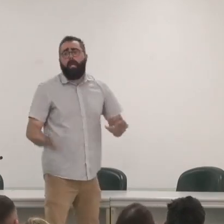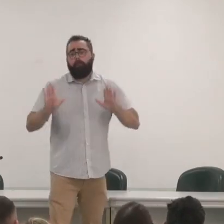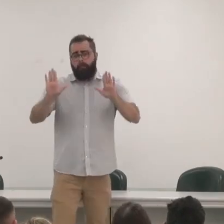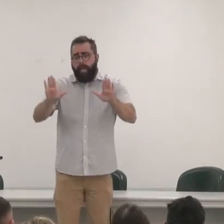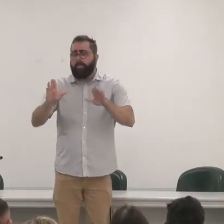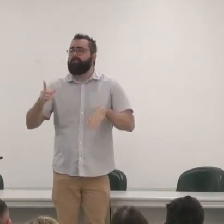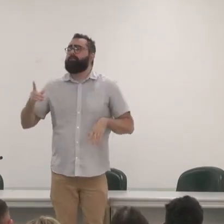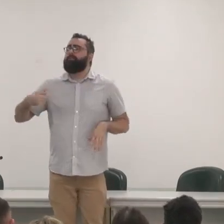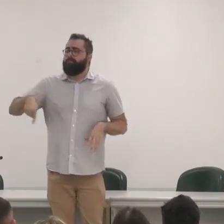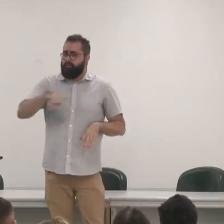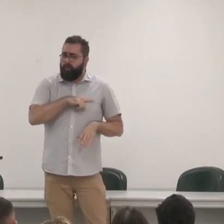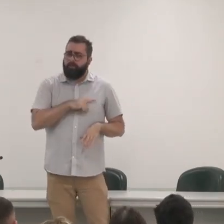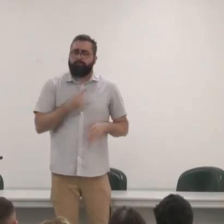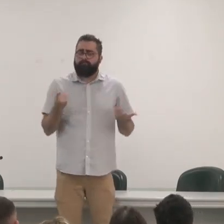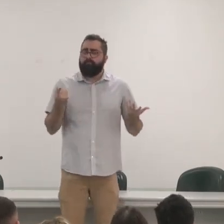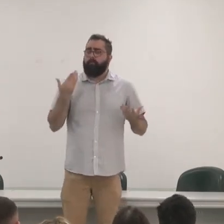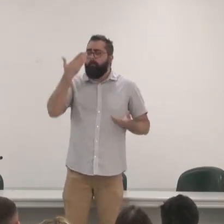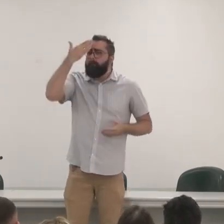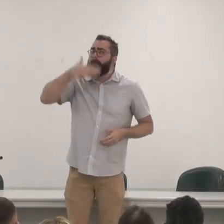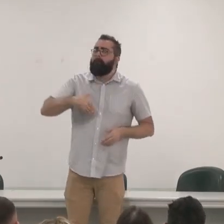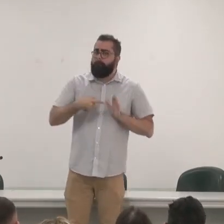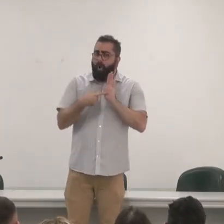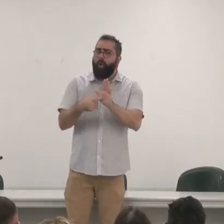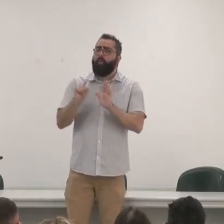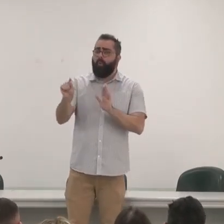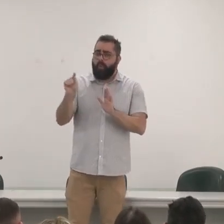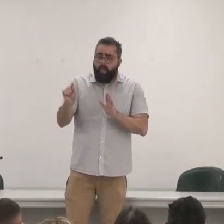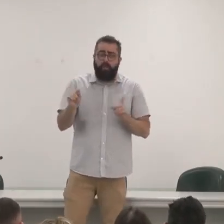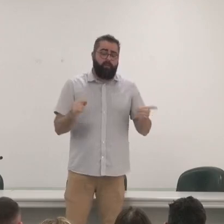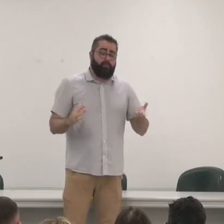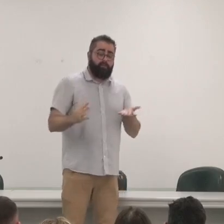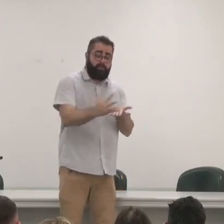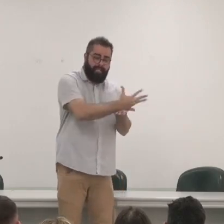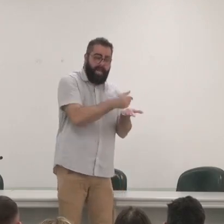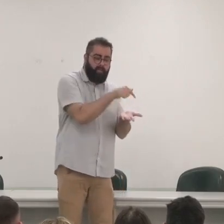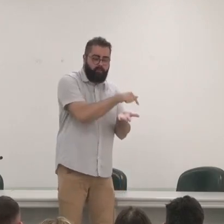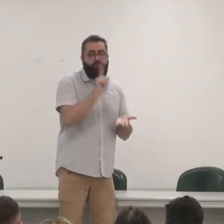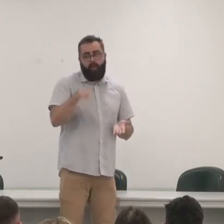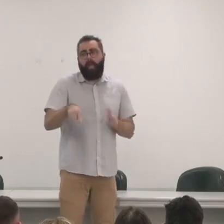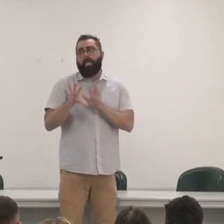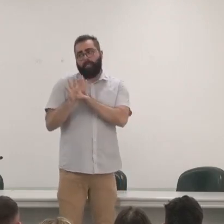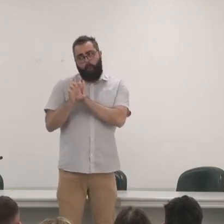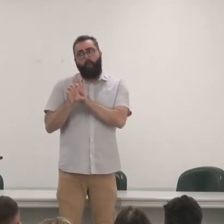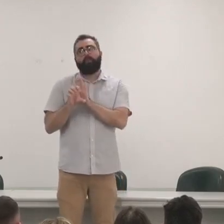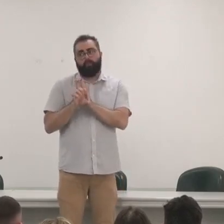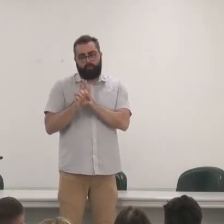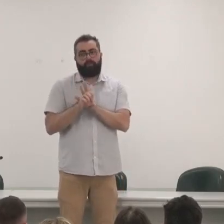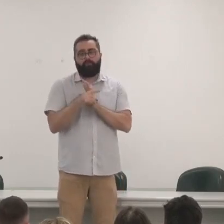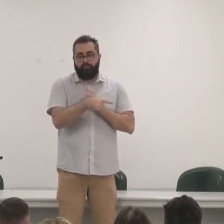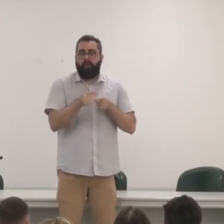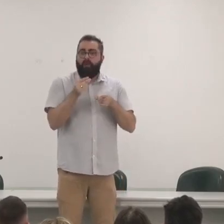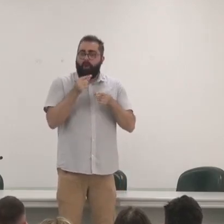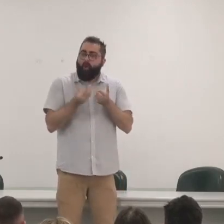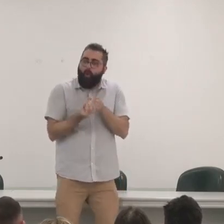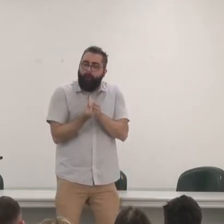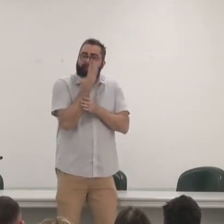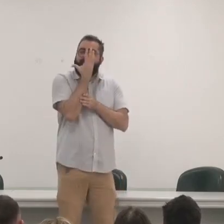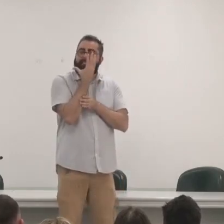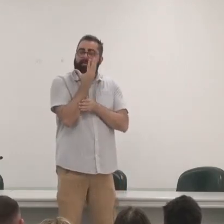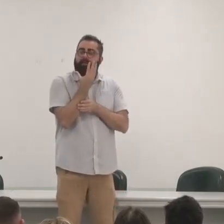sobre isso. Mas, preliminarmente, os dados eles apresentam essa base icônica,